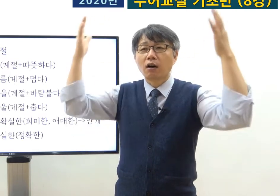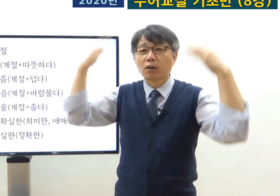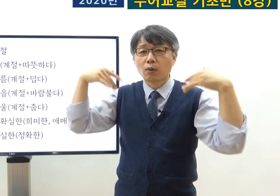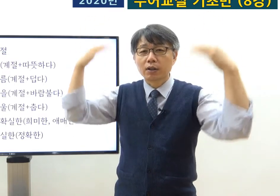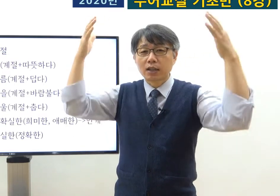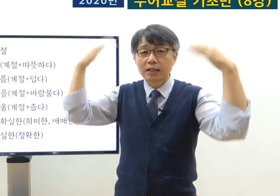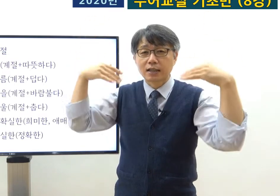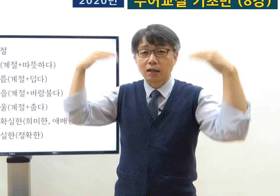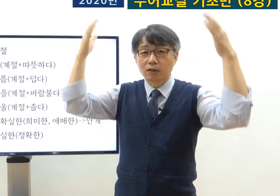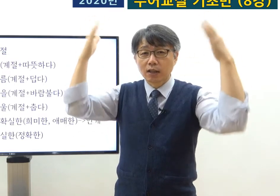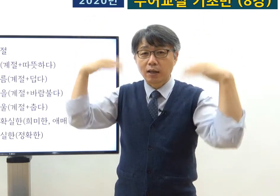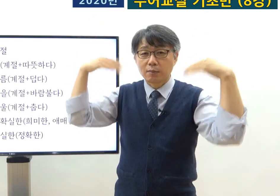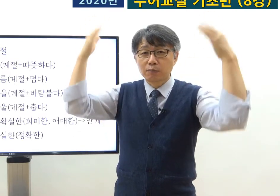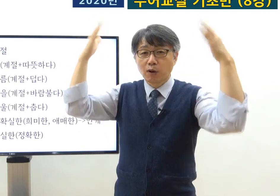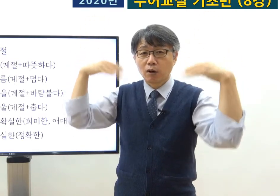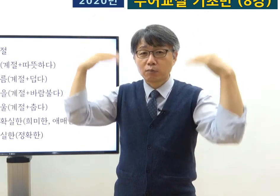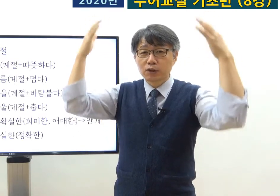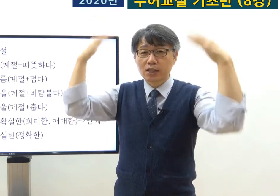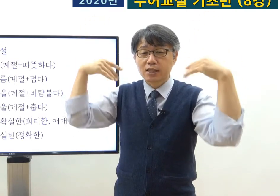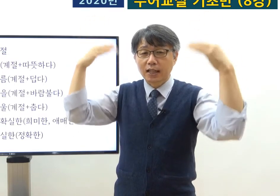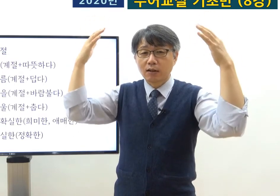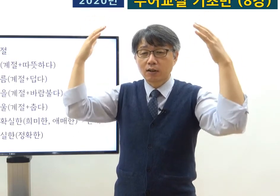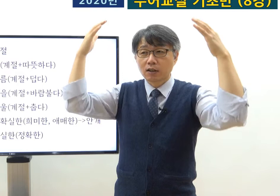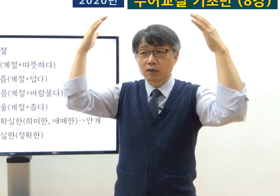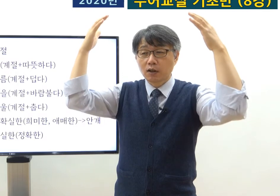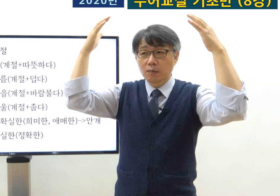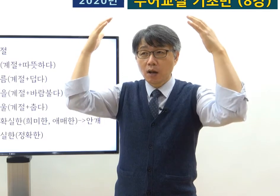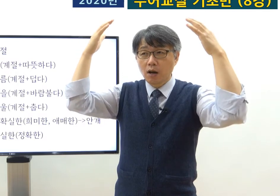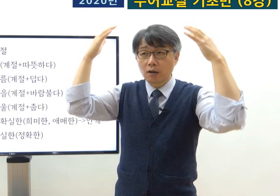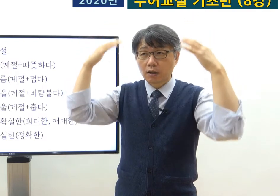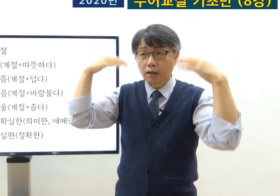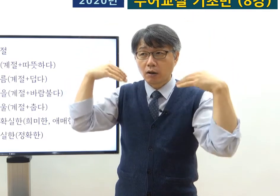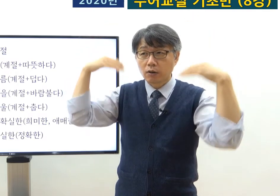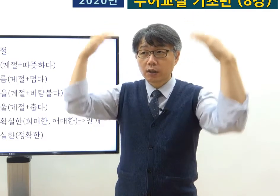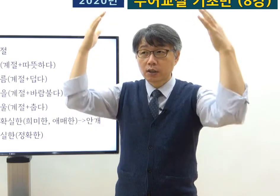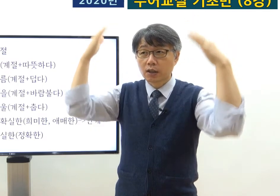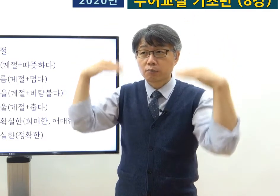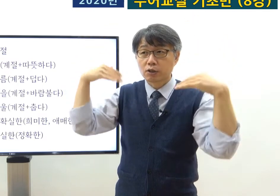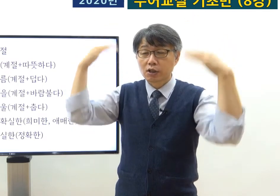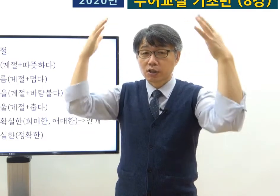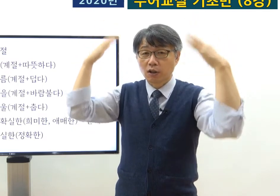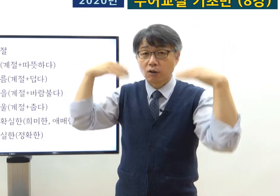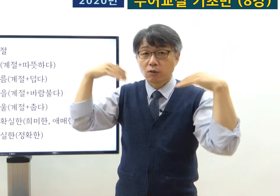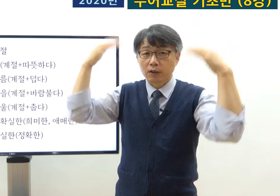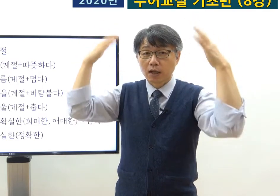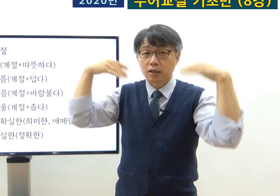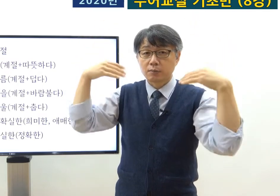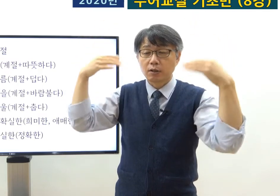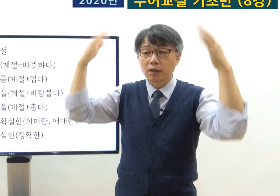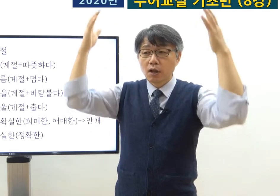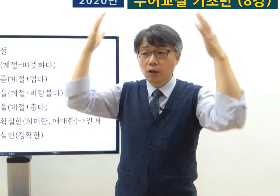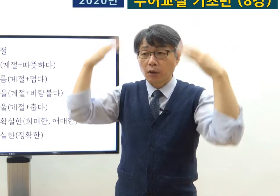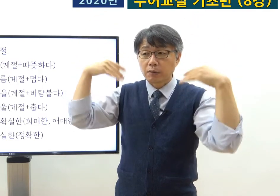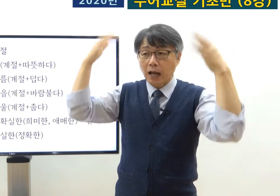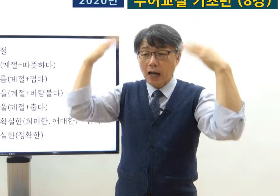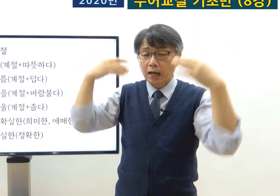더워 이렇게 하시잖아요. 이렇게 붙이시잖아요. 이런 것처럼 이렇게 더위를 이렇게 붙이시는 걸로 생각하시면 덥다.